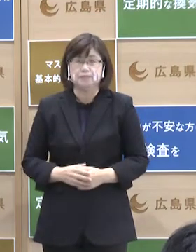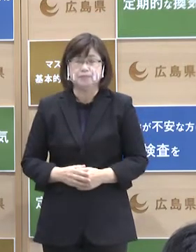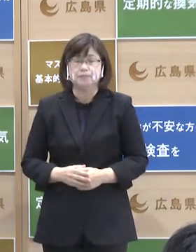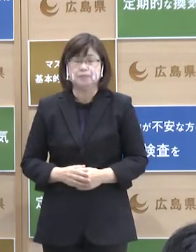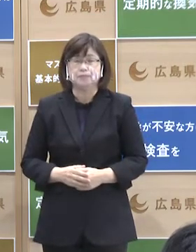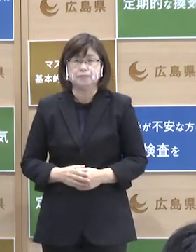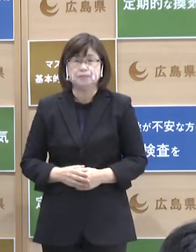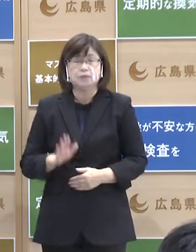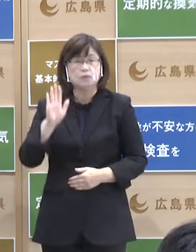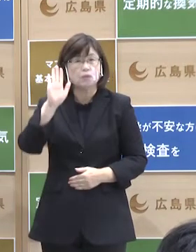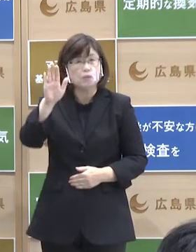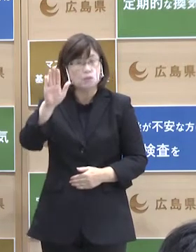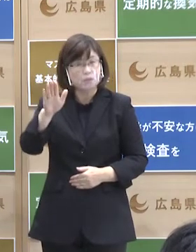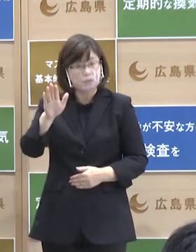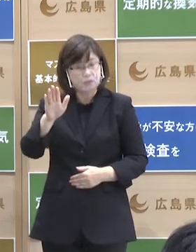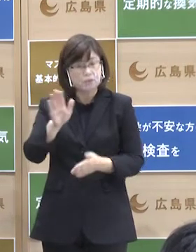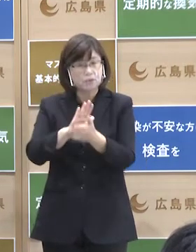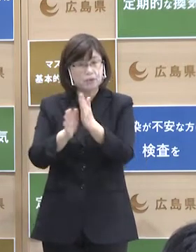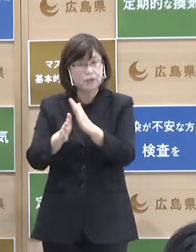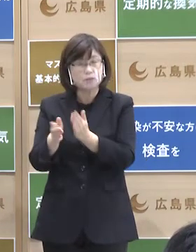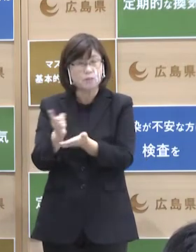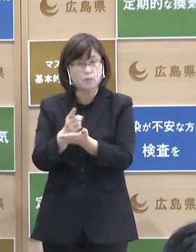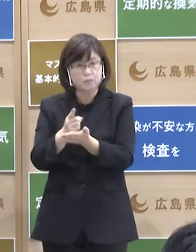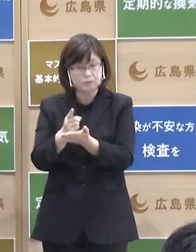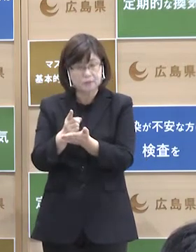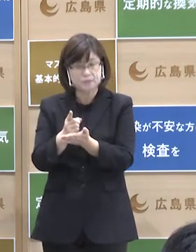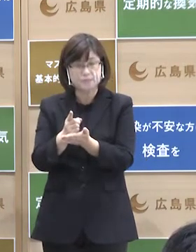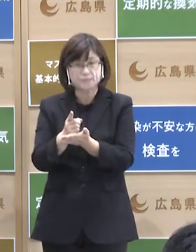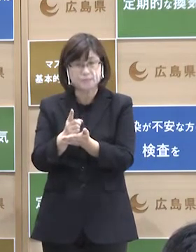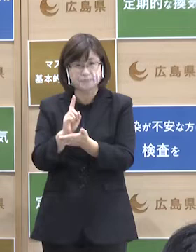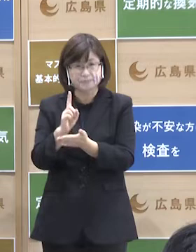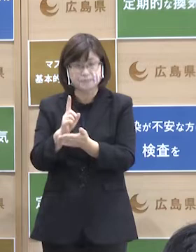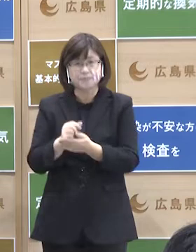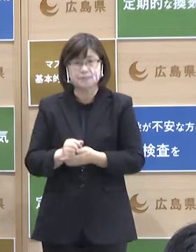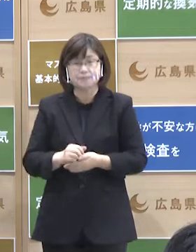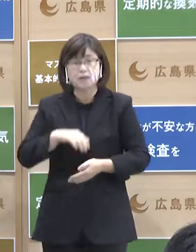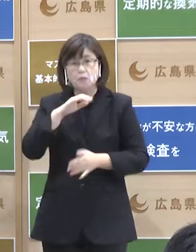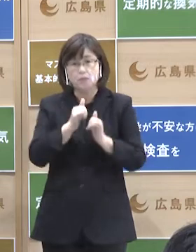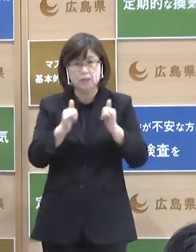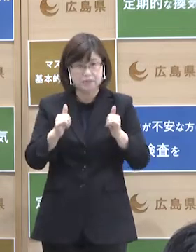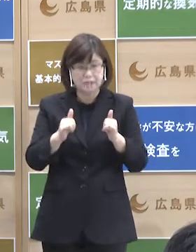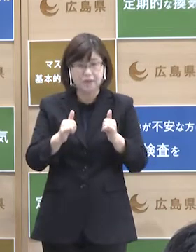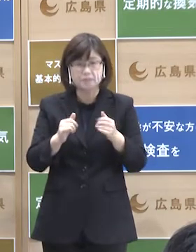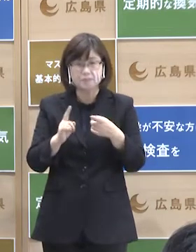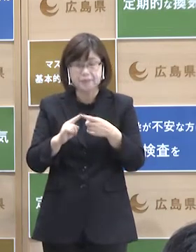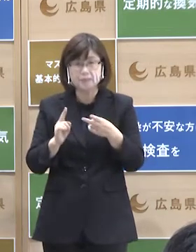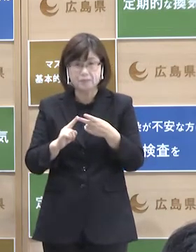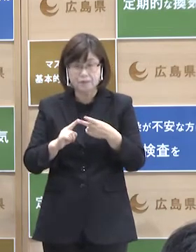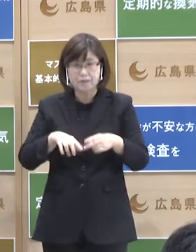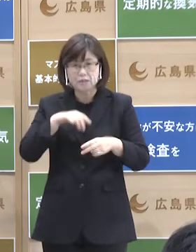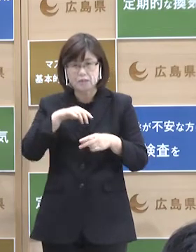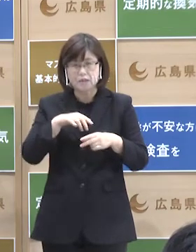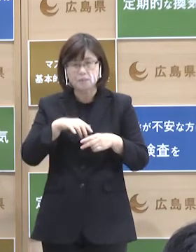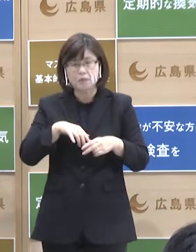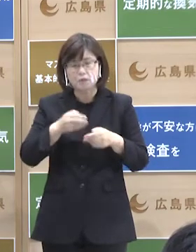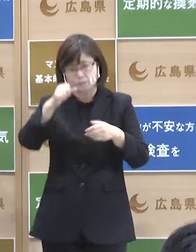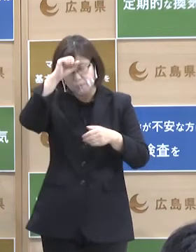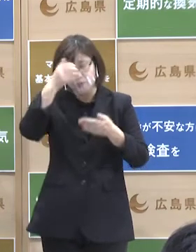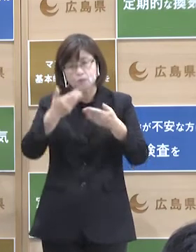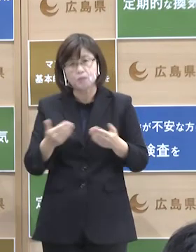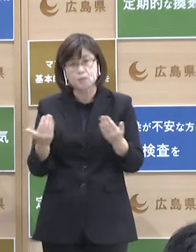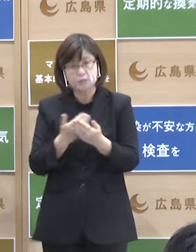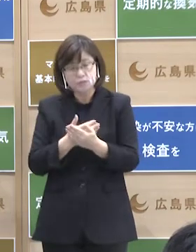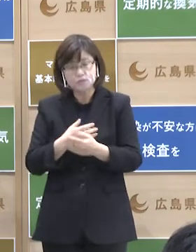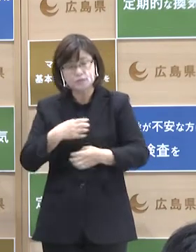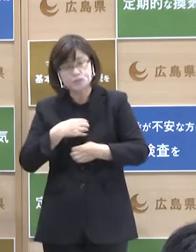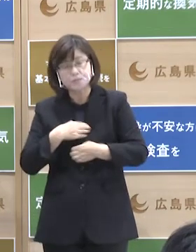で、今後の県の方針5ページですけれども、高齢者をはじめとして重症化リスクの高い方に対策を重